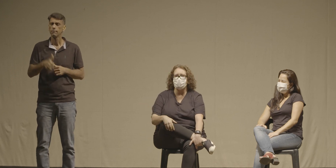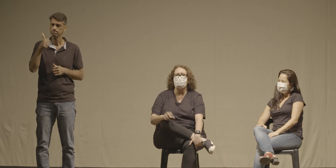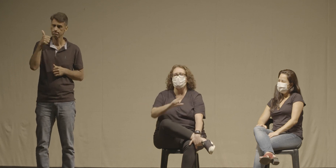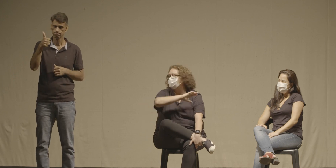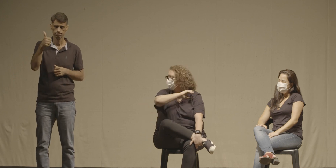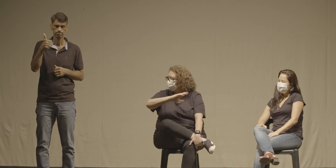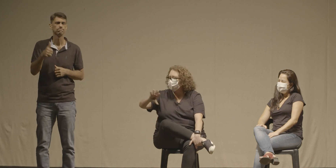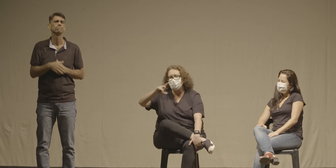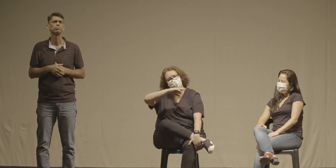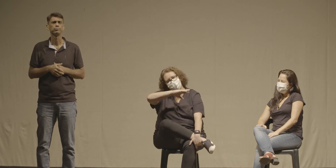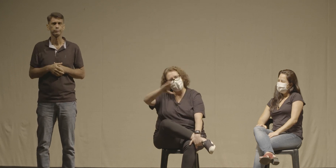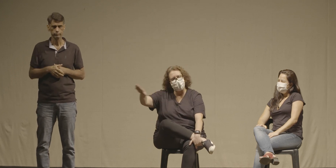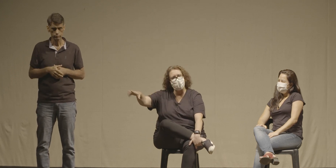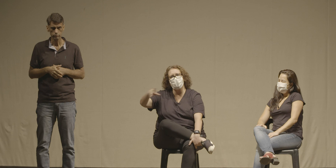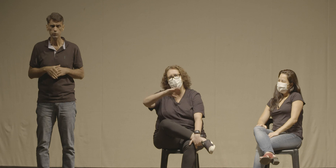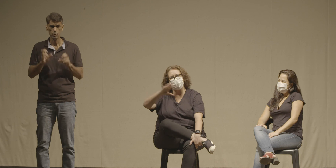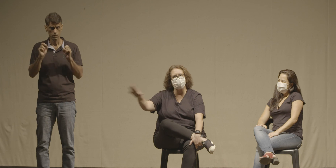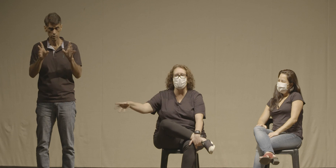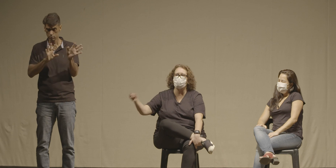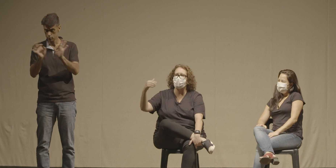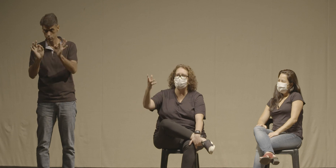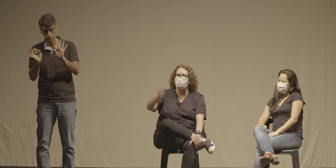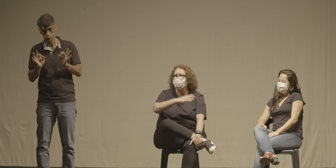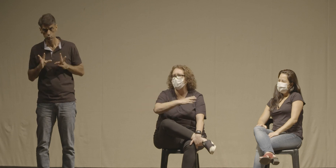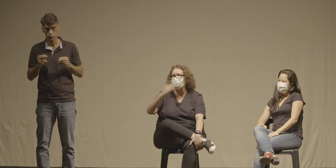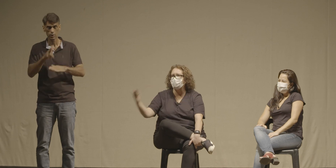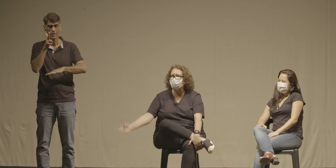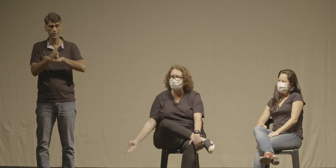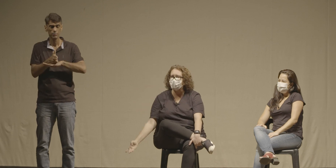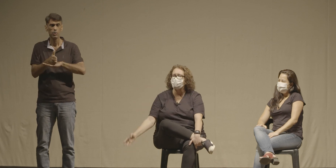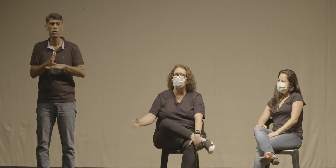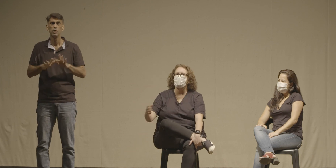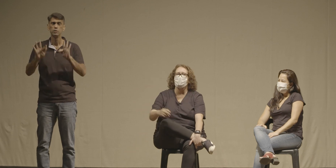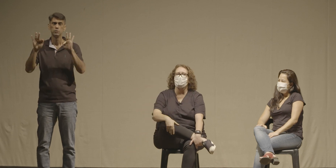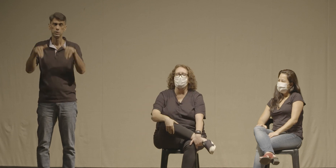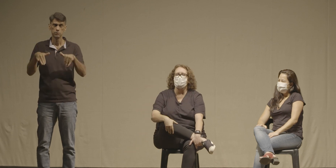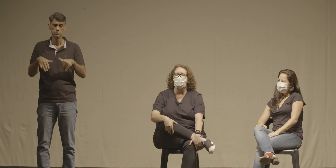beleza. Fui, ok, organizei o set, gravamos, acabou o dia,